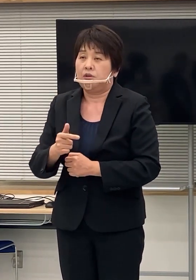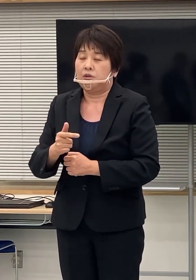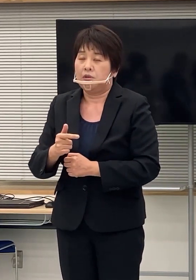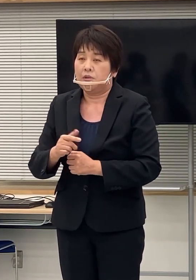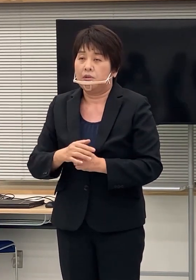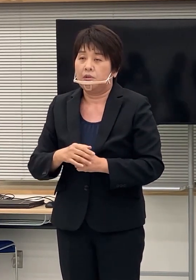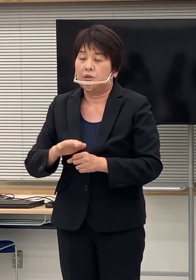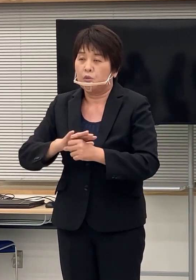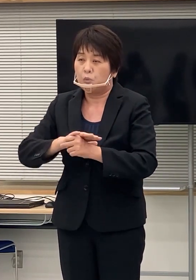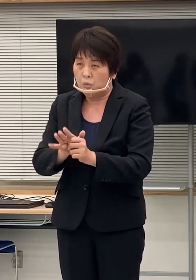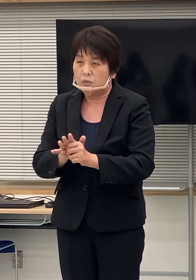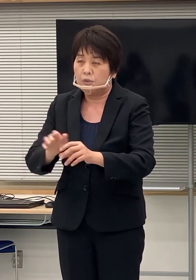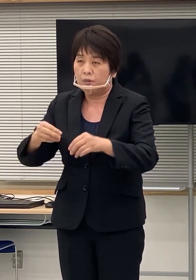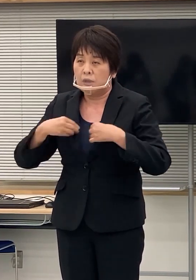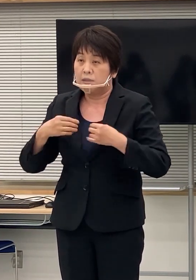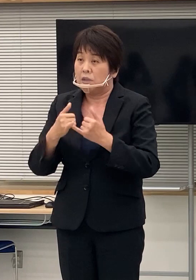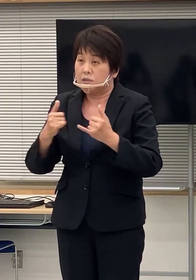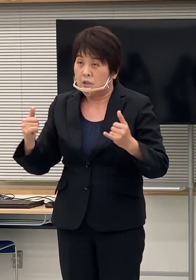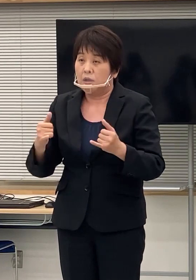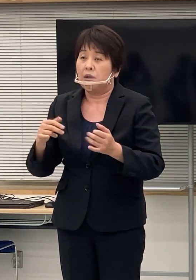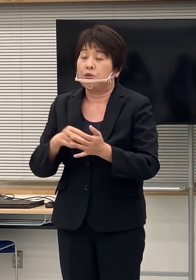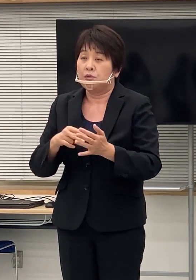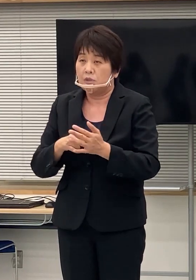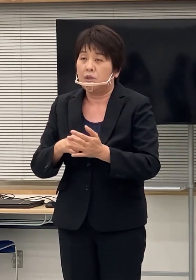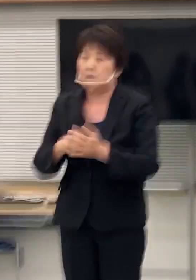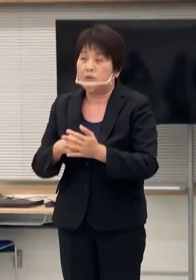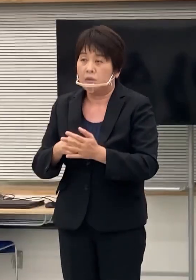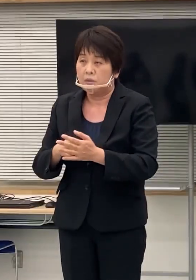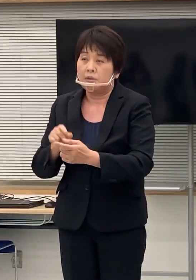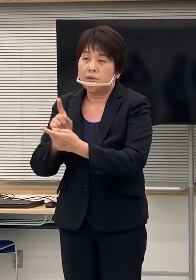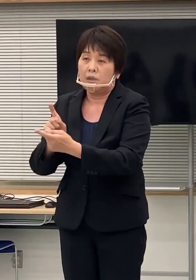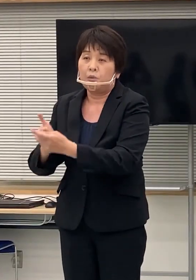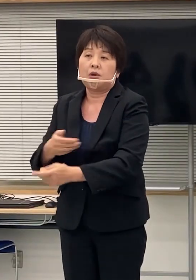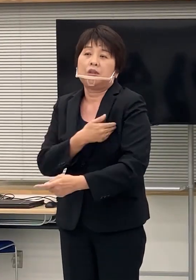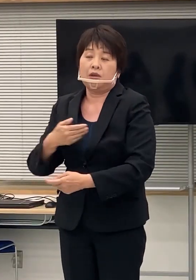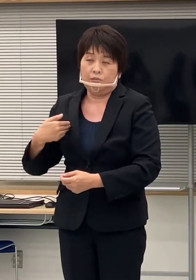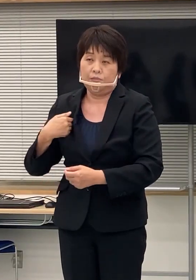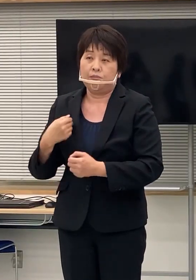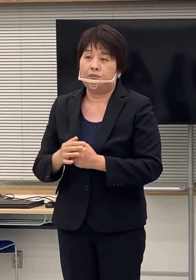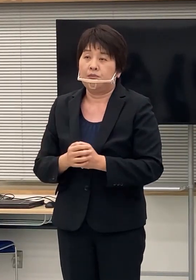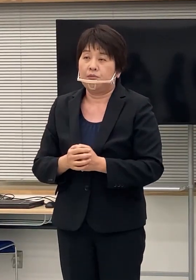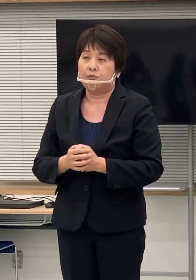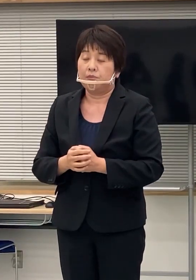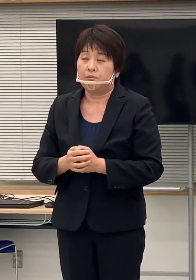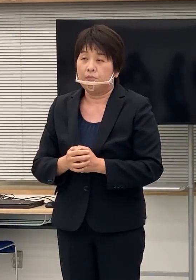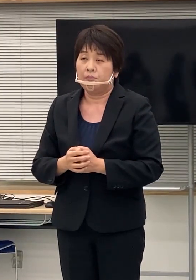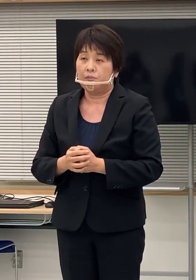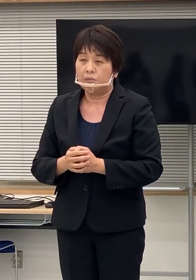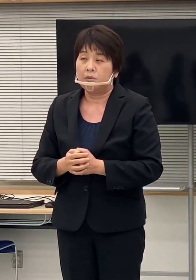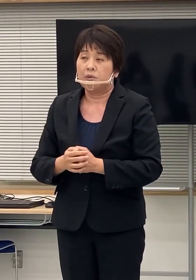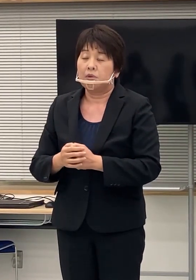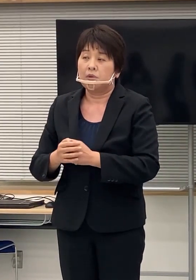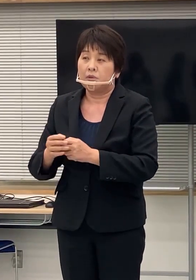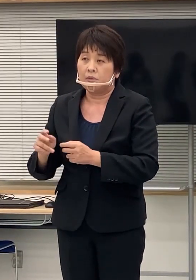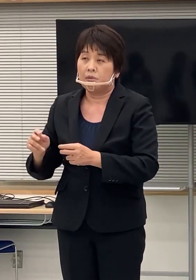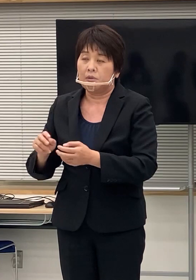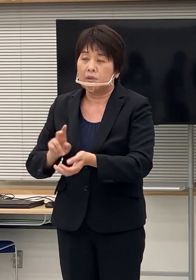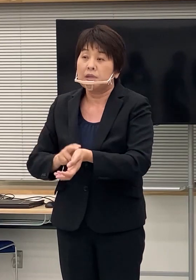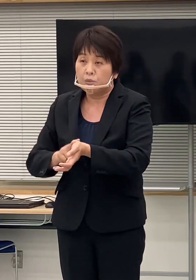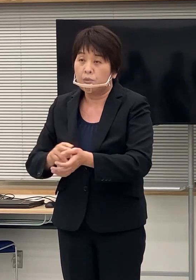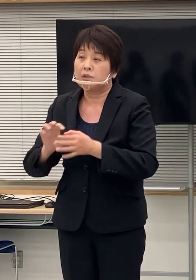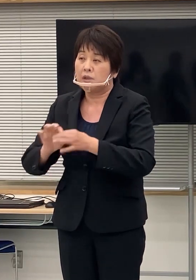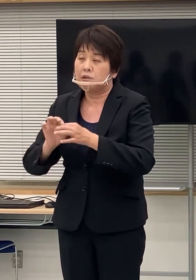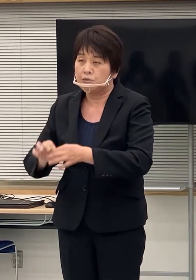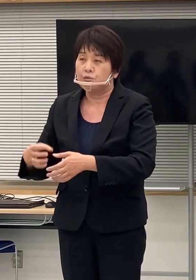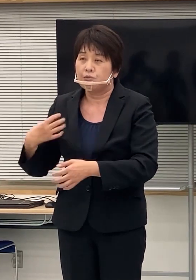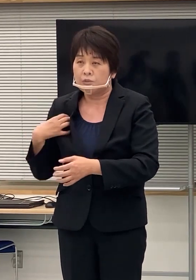ロナの陽性者として扱えることになり、相当な医療に対する負担が削減をされ